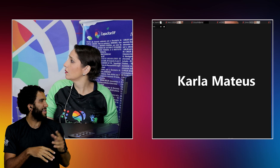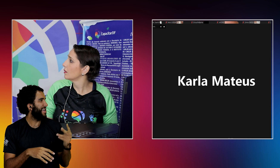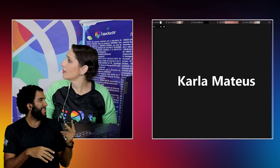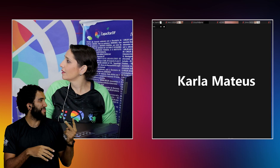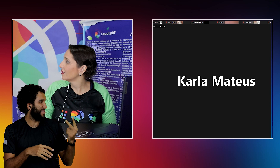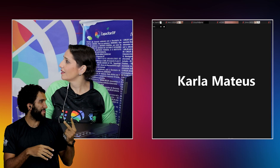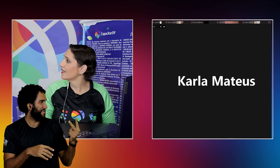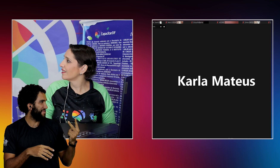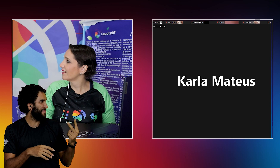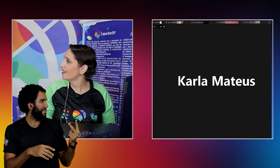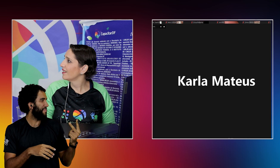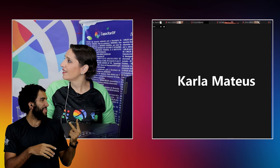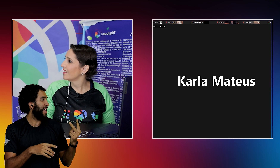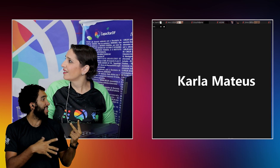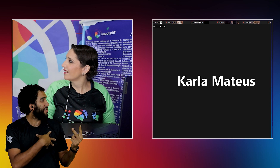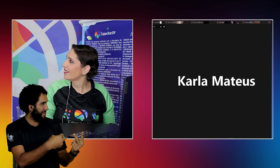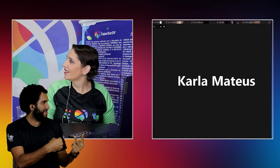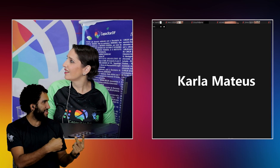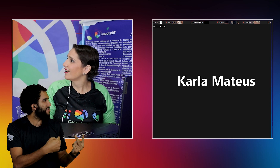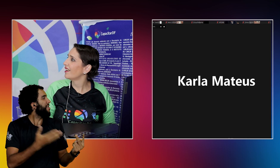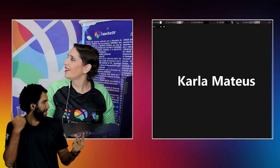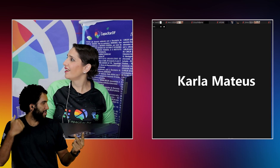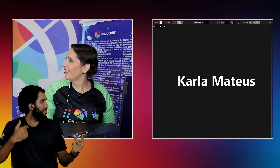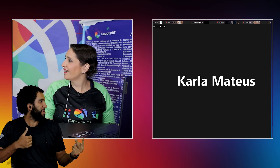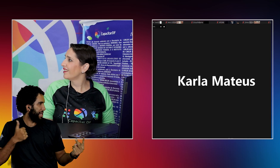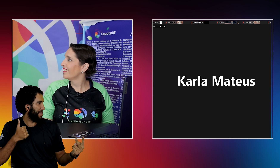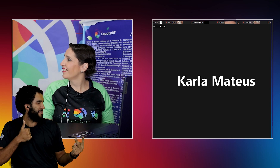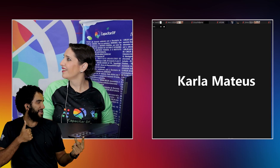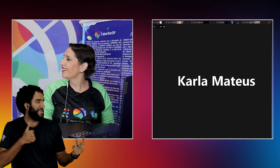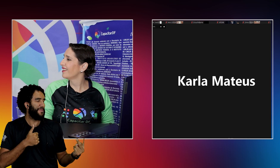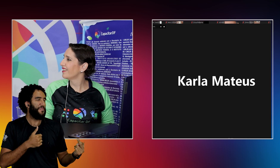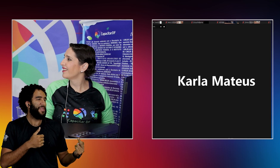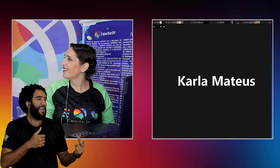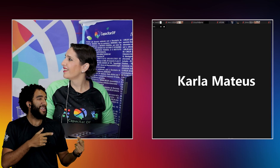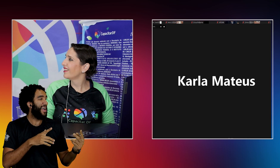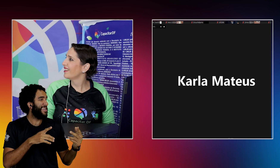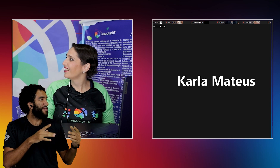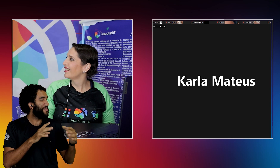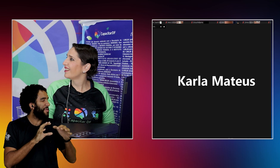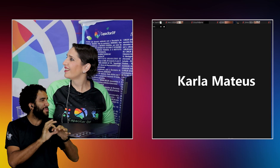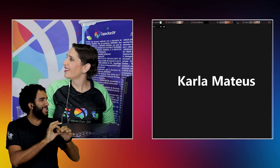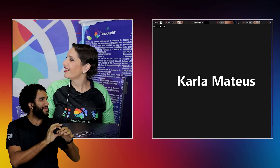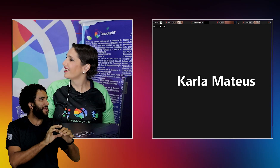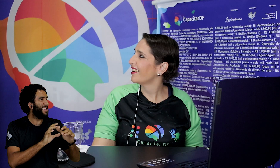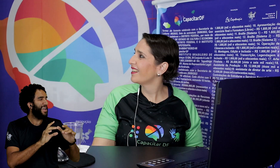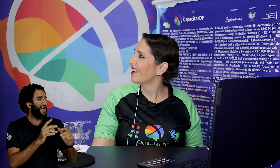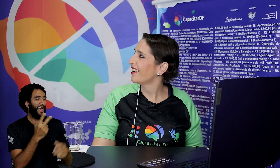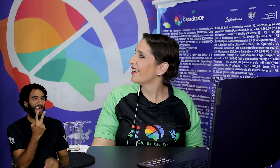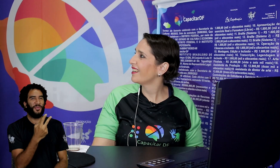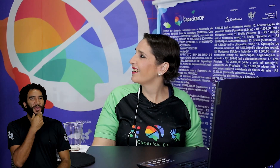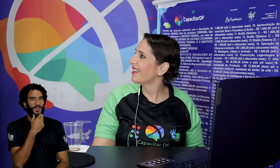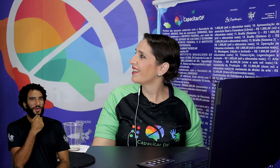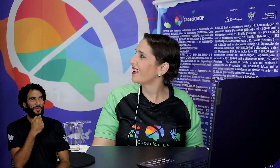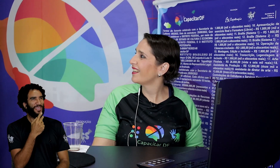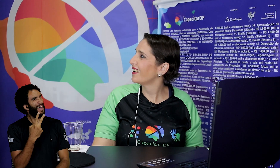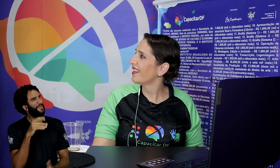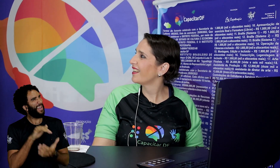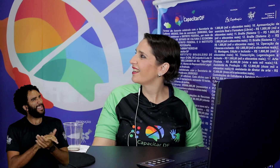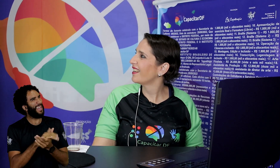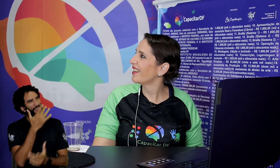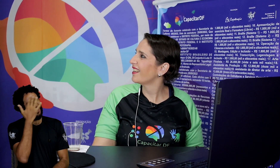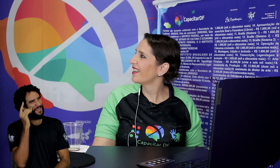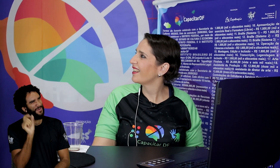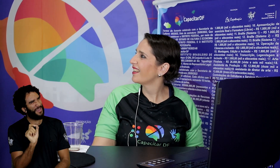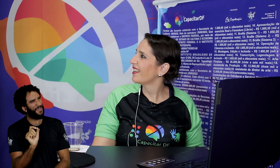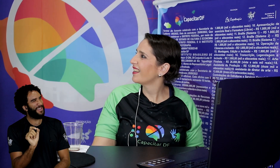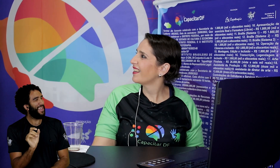sinal? No segundo, ela não fez sinal de filho, mas no primeiro ela fez. E aí, no contexto, aí, dois homens. Aí, o